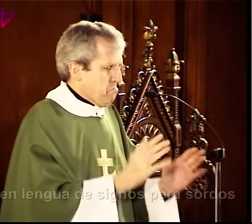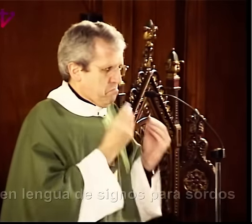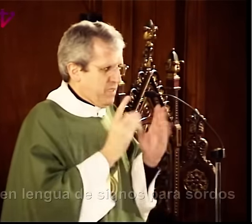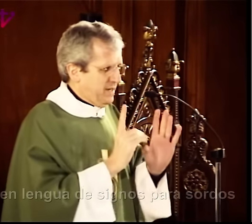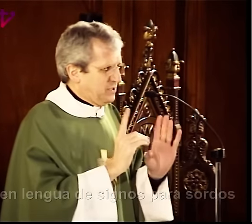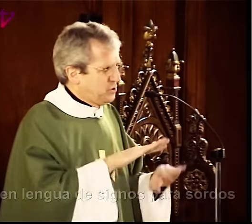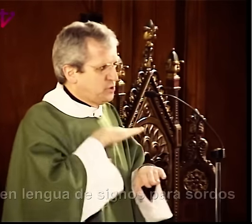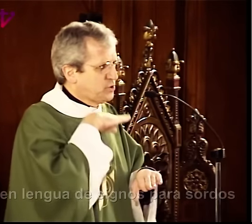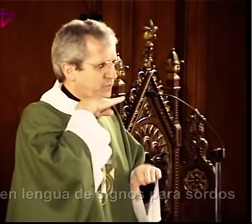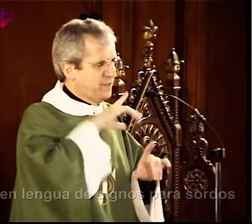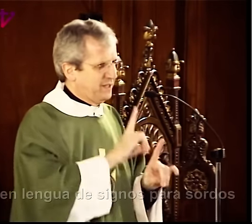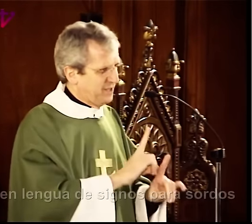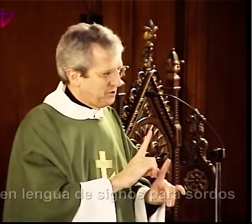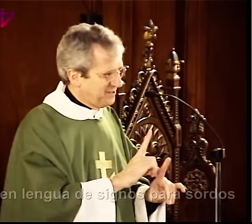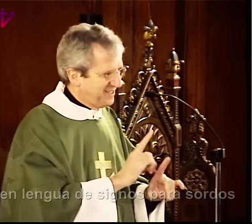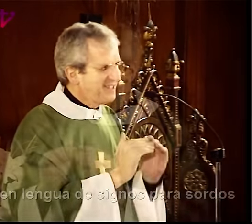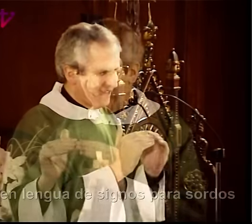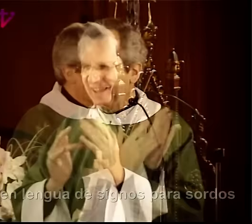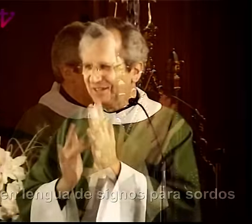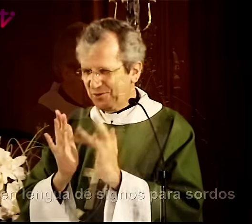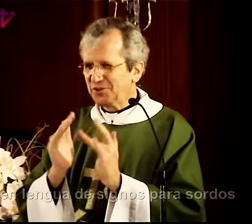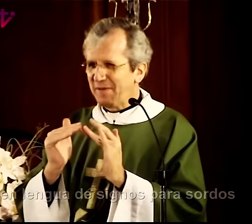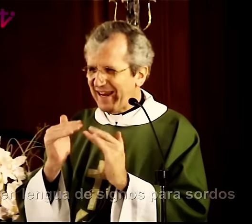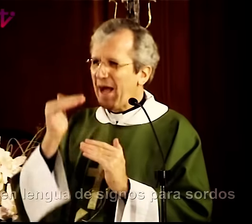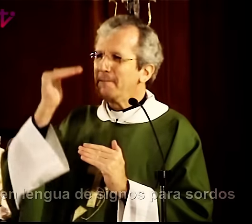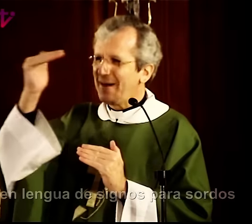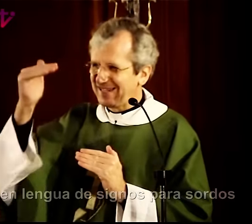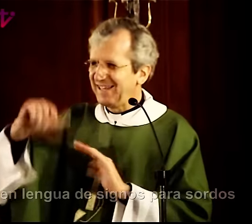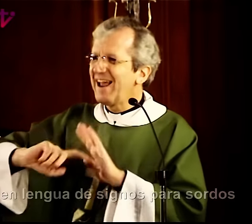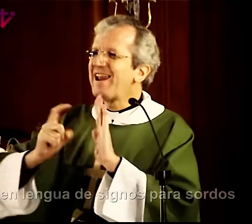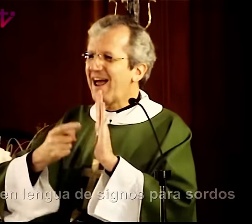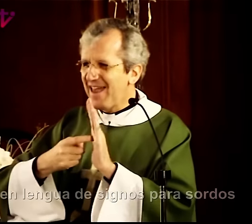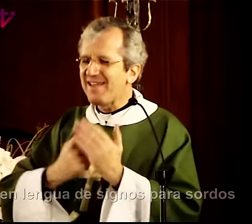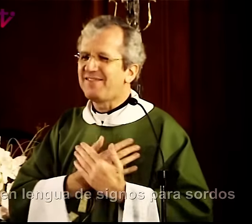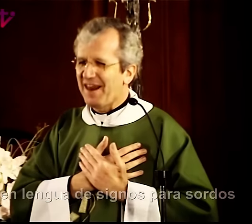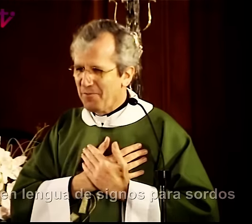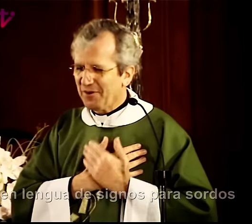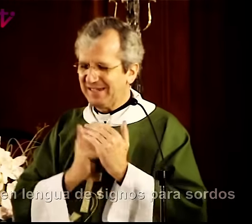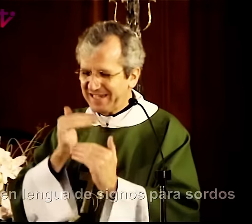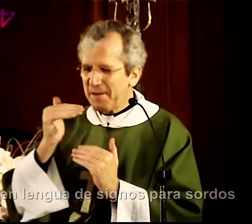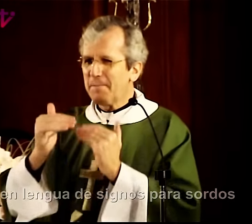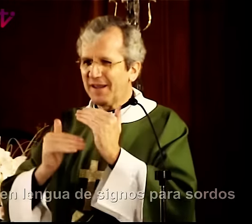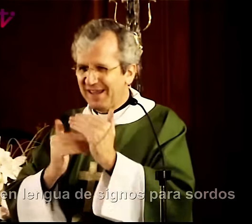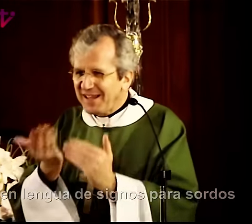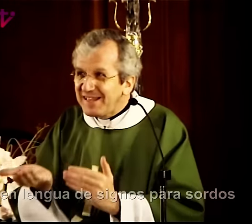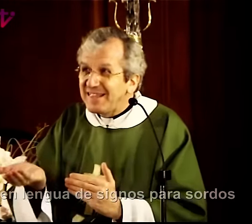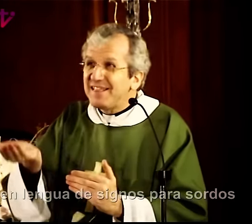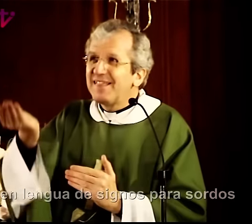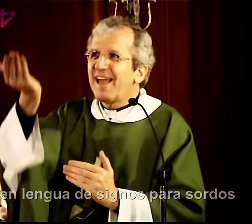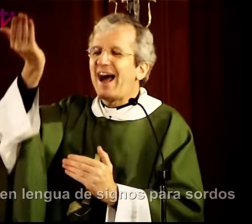bien, suficiente, no. Jesús nos pedirá más. La ley del amor siempre tiende hacia